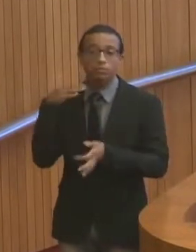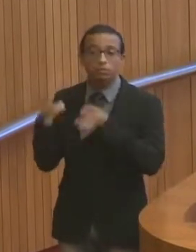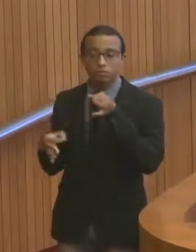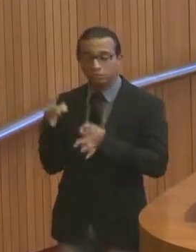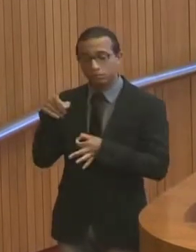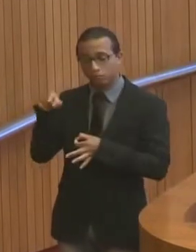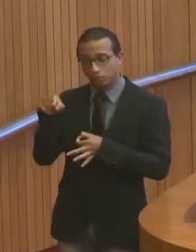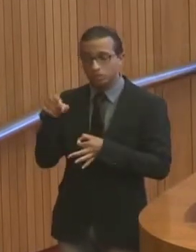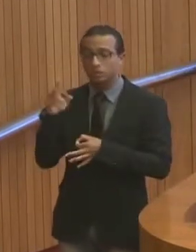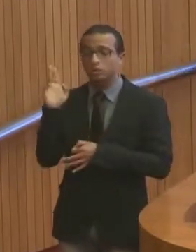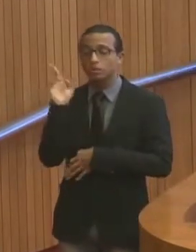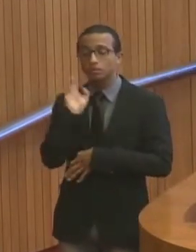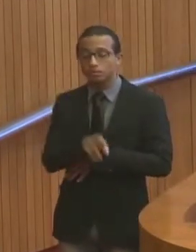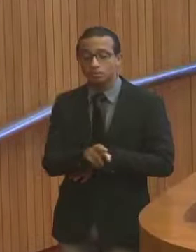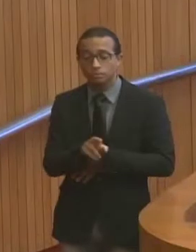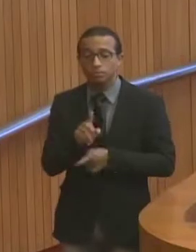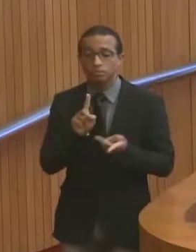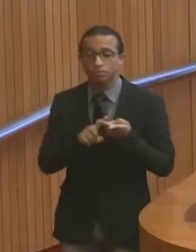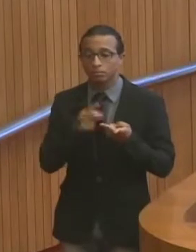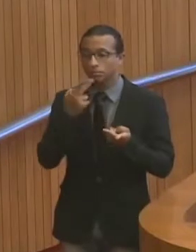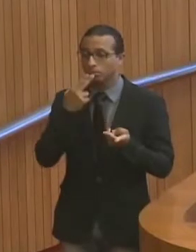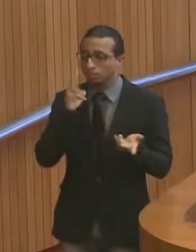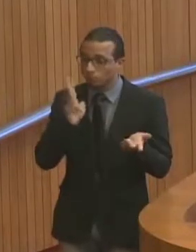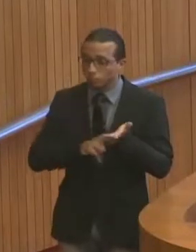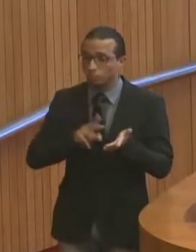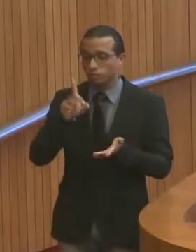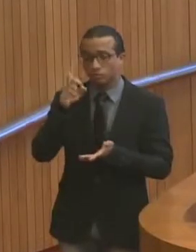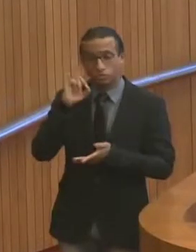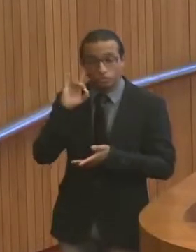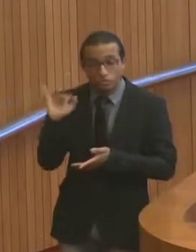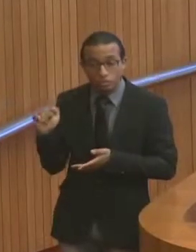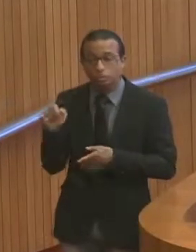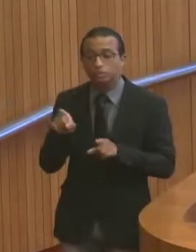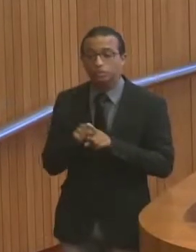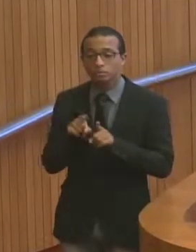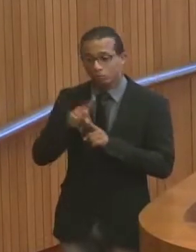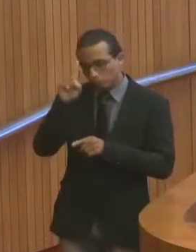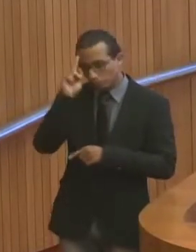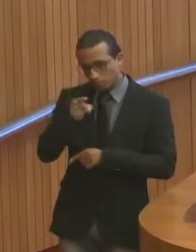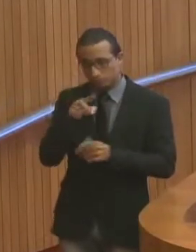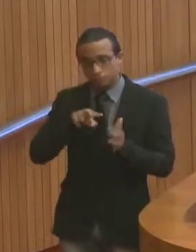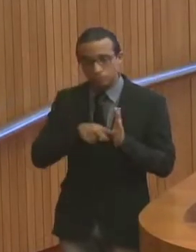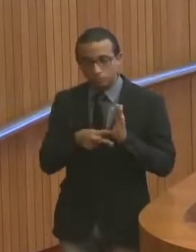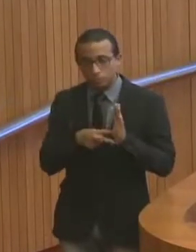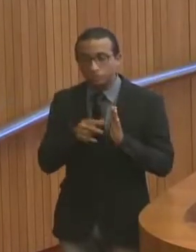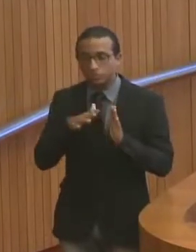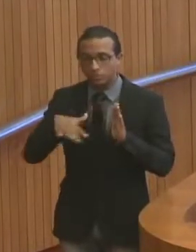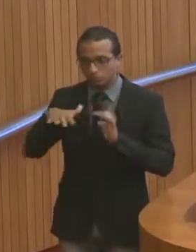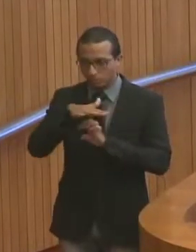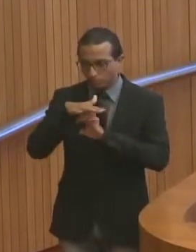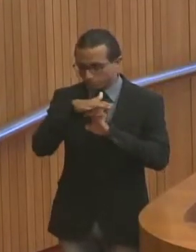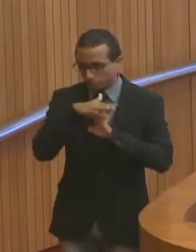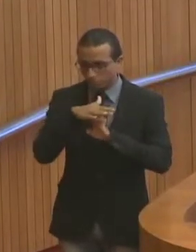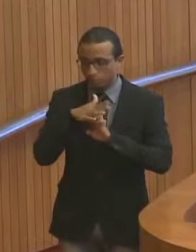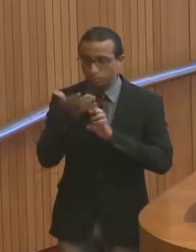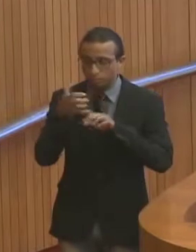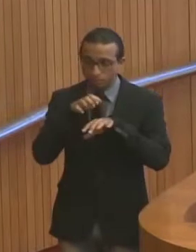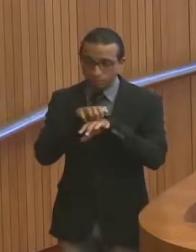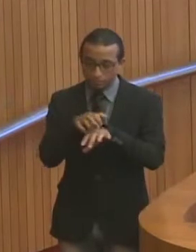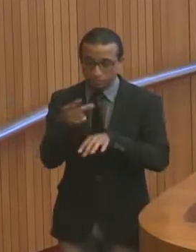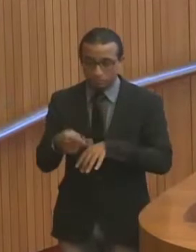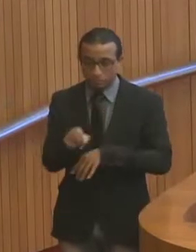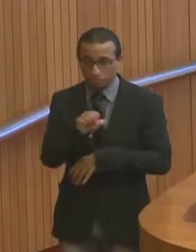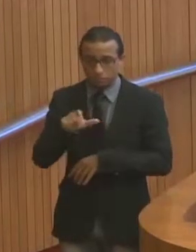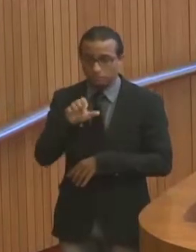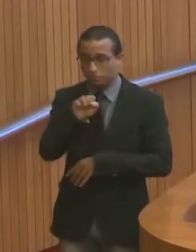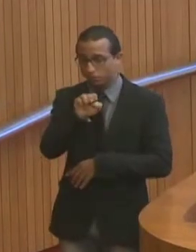da questão, fixação de multa diária e determinação ao Sindicato das Empresas dos Transportes de Passageiros de São Luís,